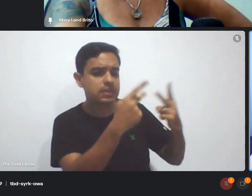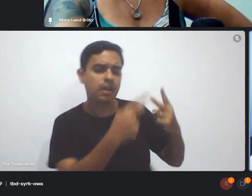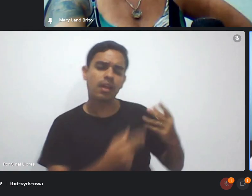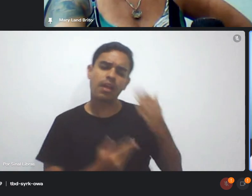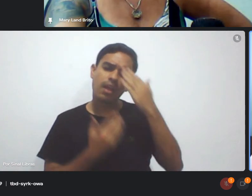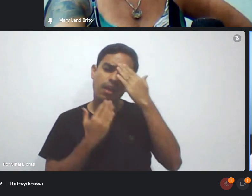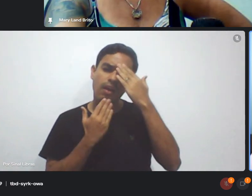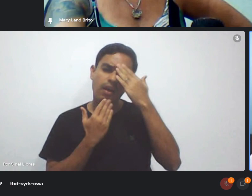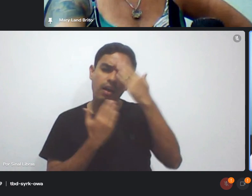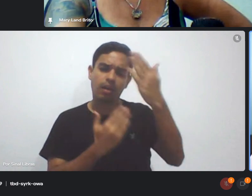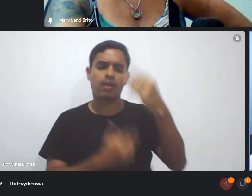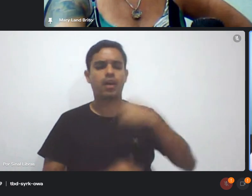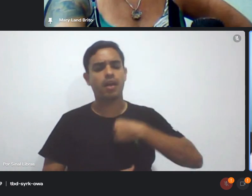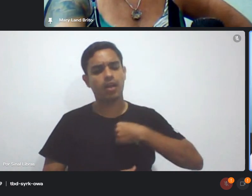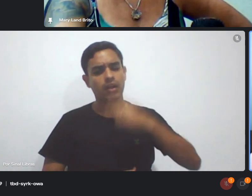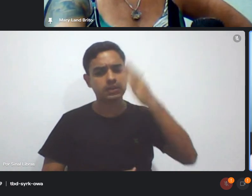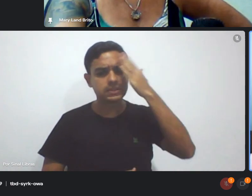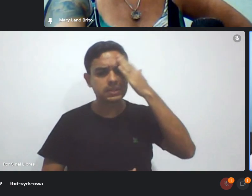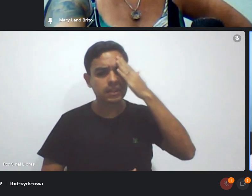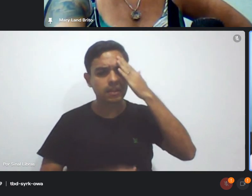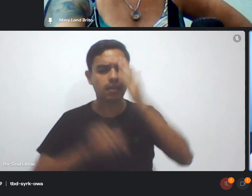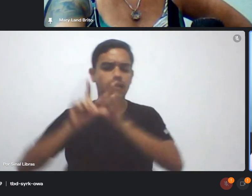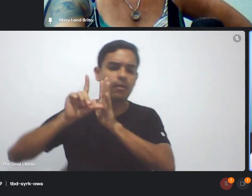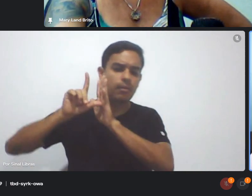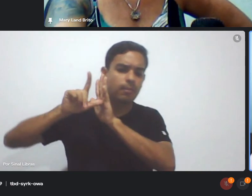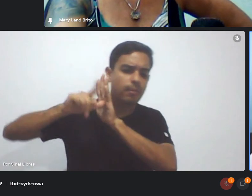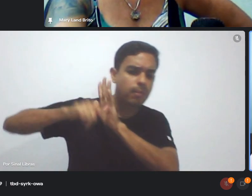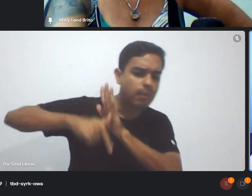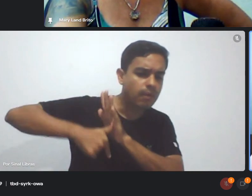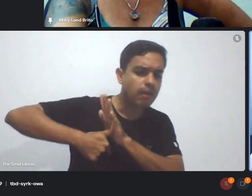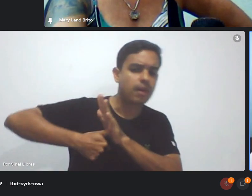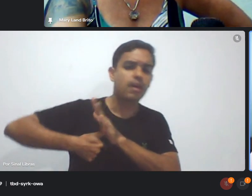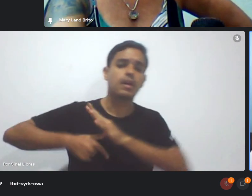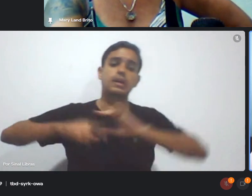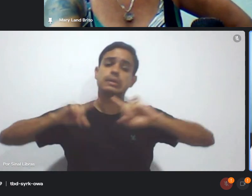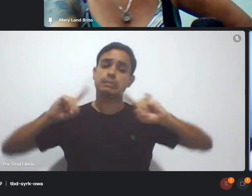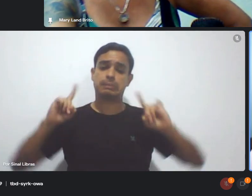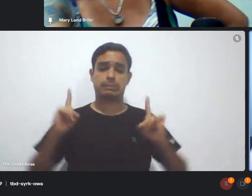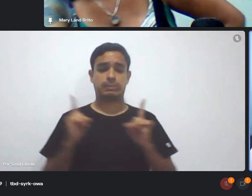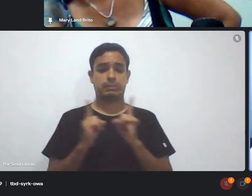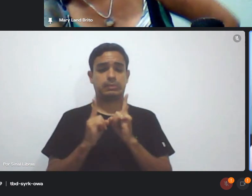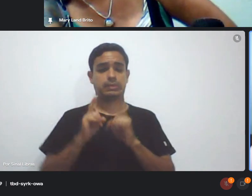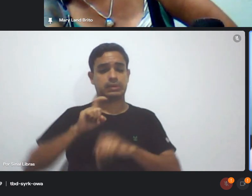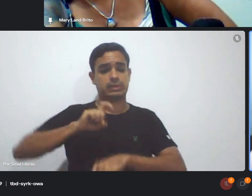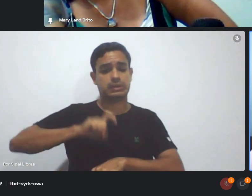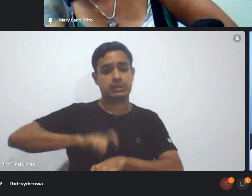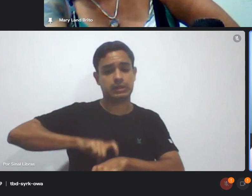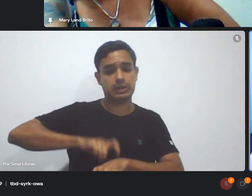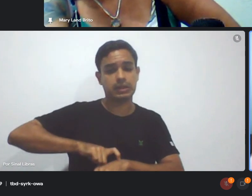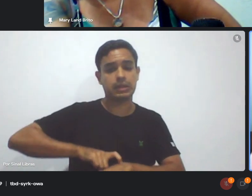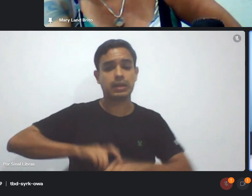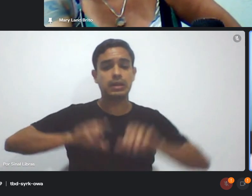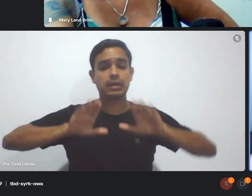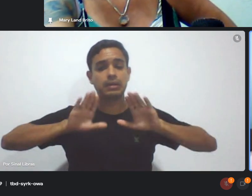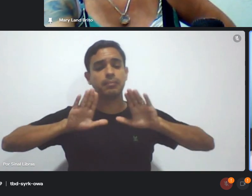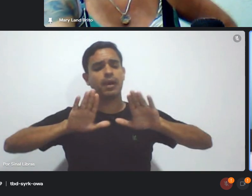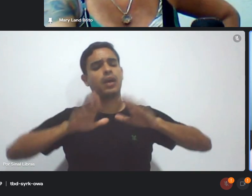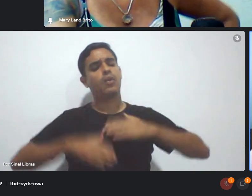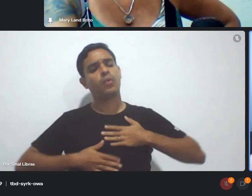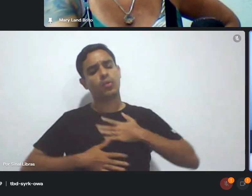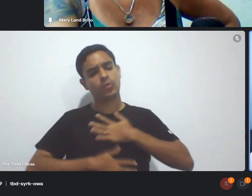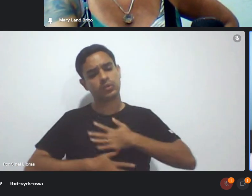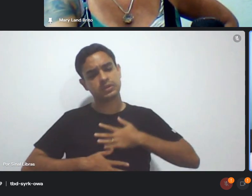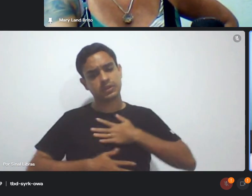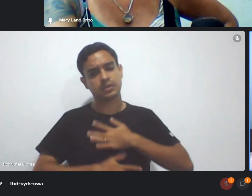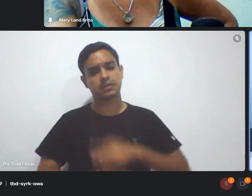que eu estou passando os 5 minutos, mas é muita coisa para falar em pouco tempo. Mas desse gostei. E